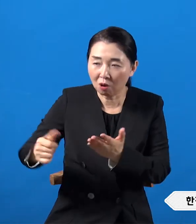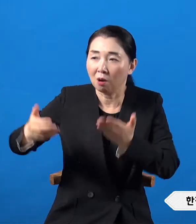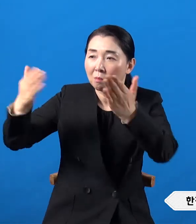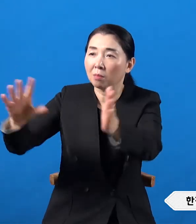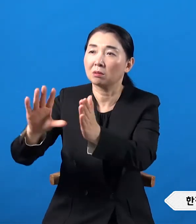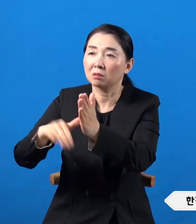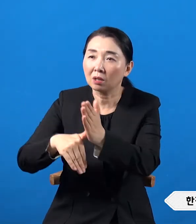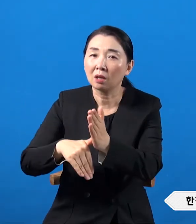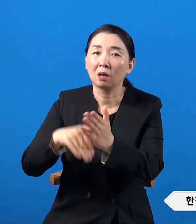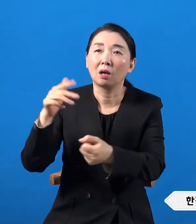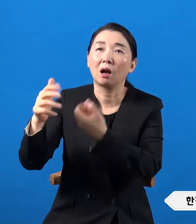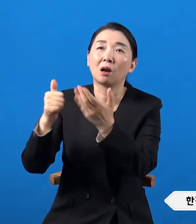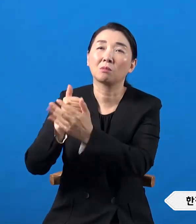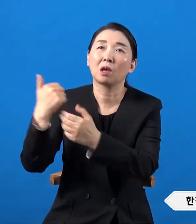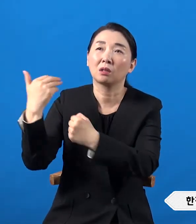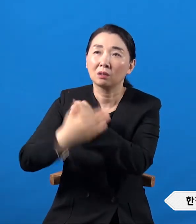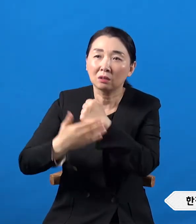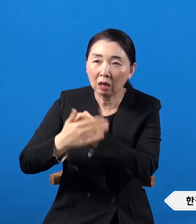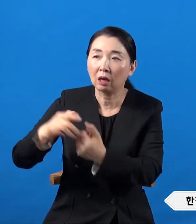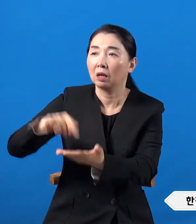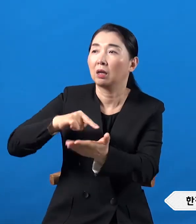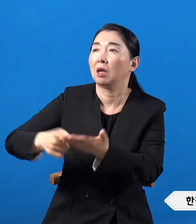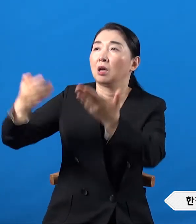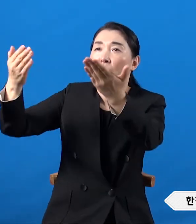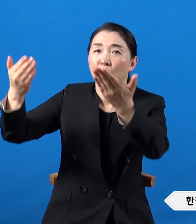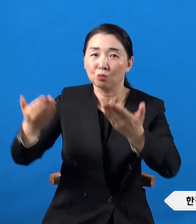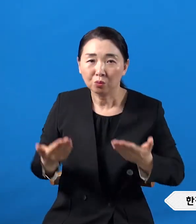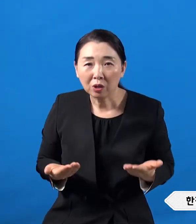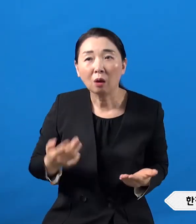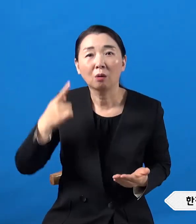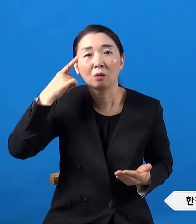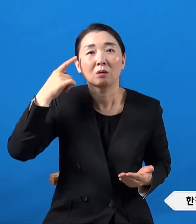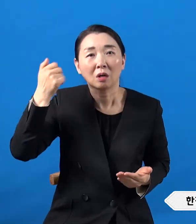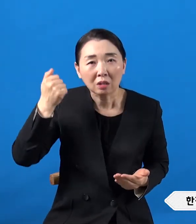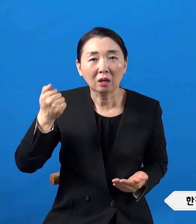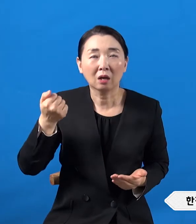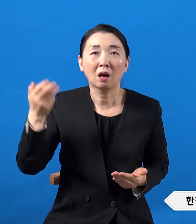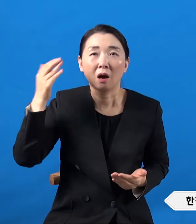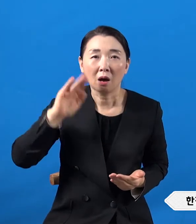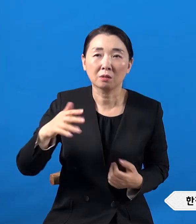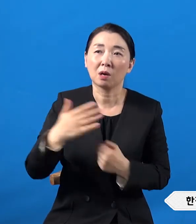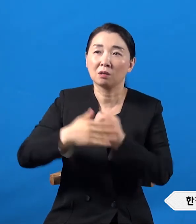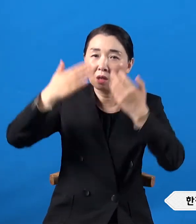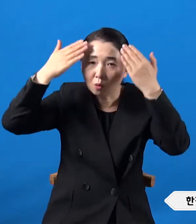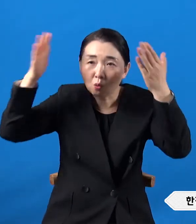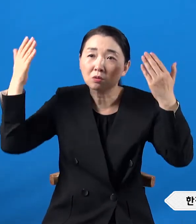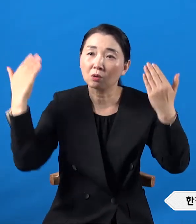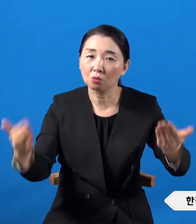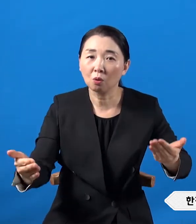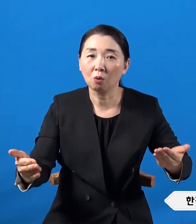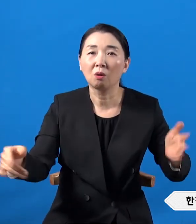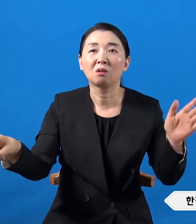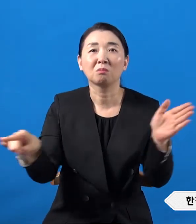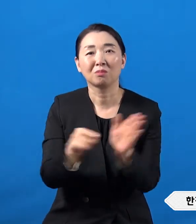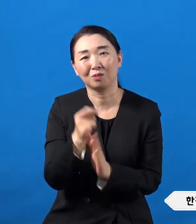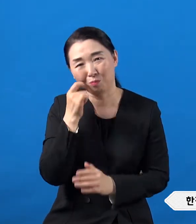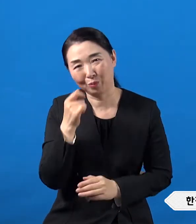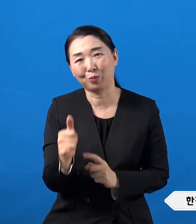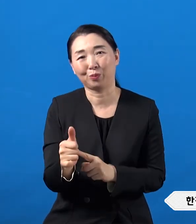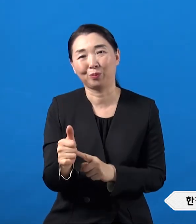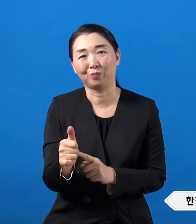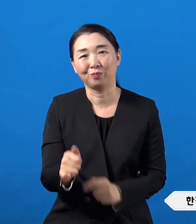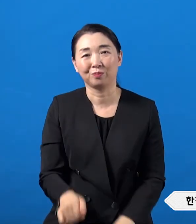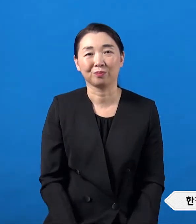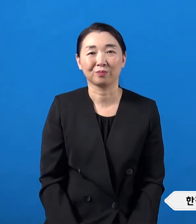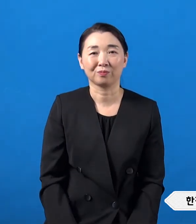바쳐야, 대가를 받고 뭔가를 해주면 해주지 값없이 은혜를 베풀어 주신다, 그게 믿어지지가 않는